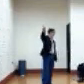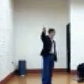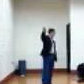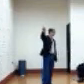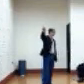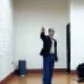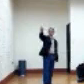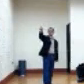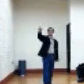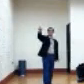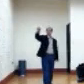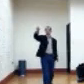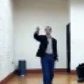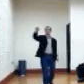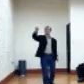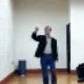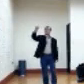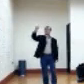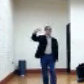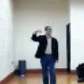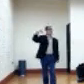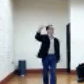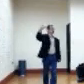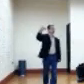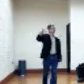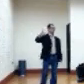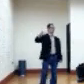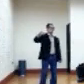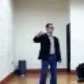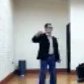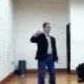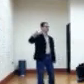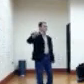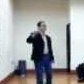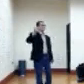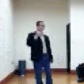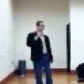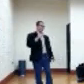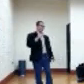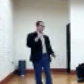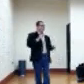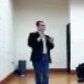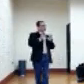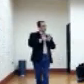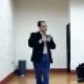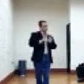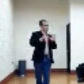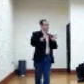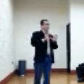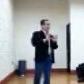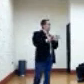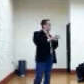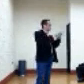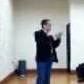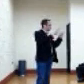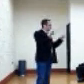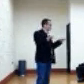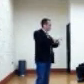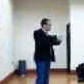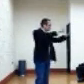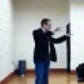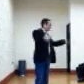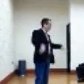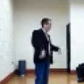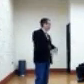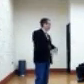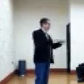pueblo, pues ya nos ayudaba, y la jerga técnica más común en diseño gráfico, debo aclarar, de aquí de la OSAC. Esa